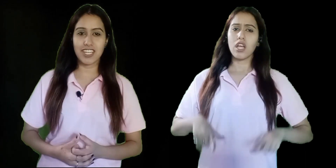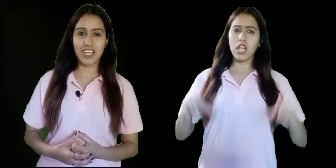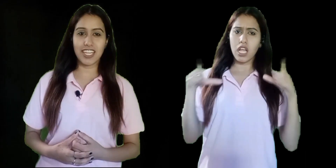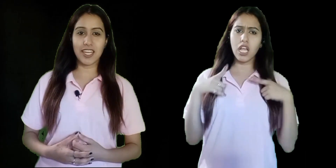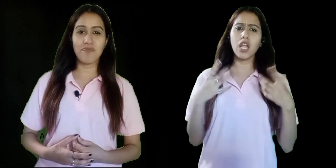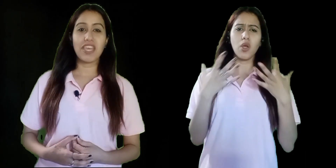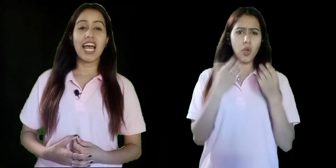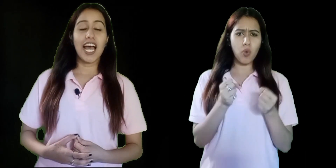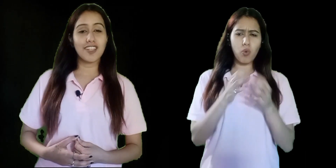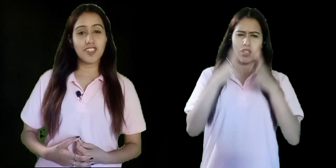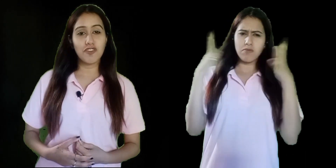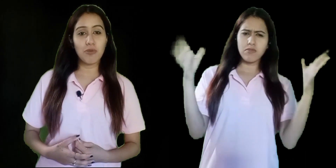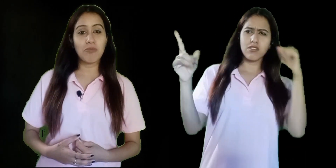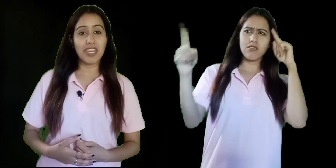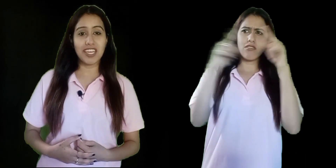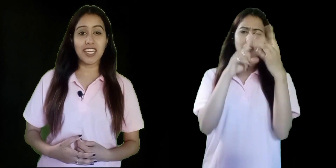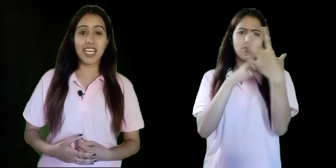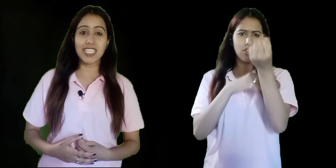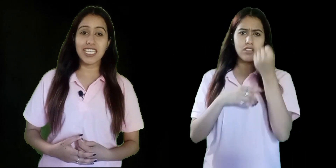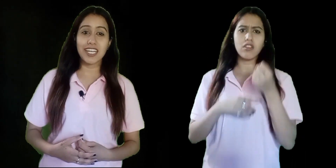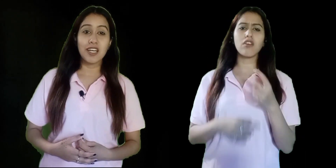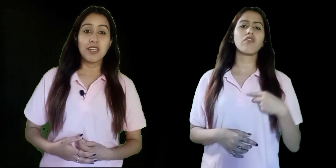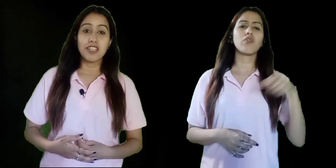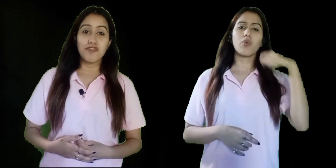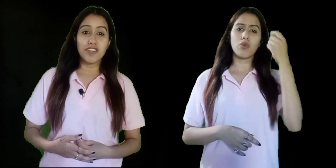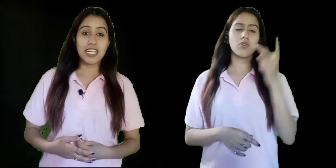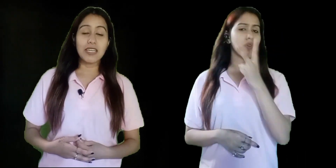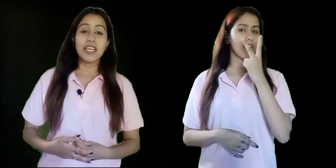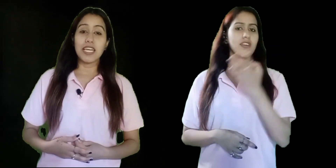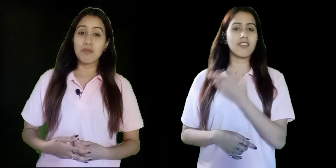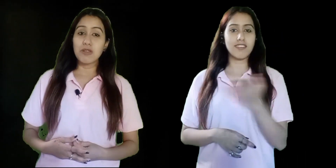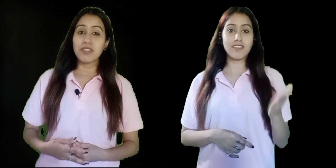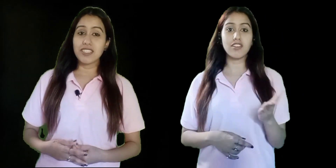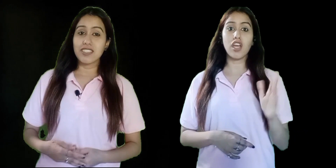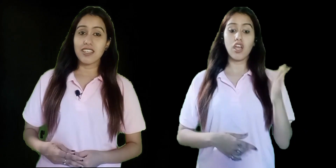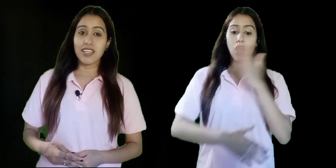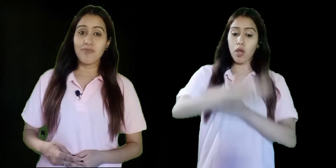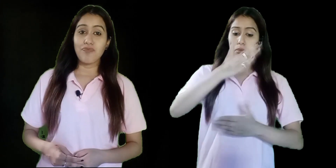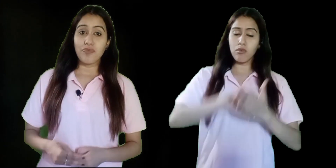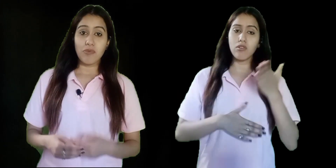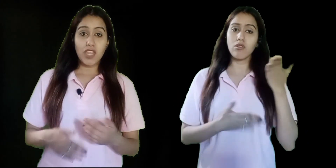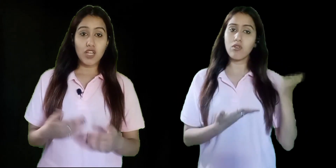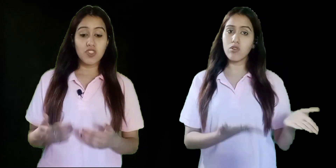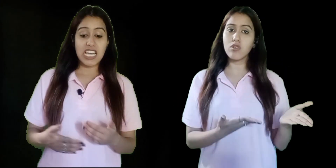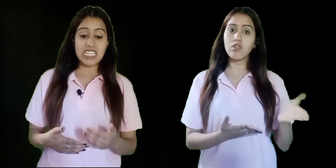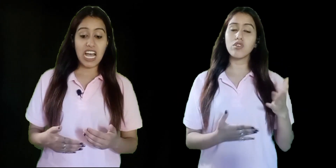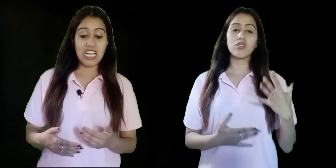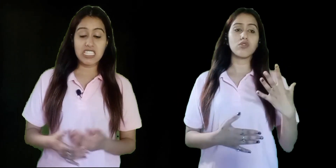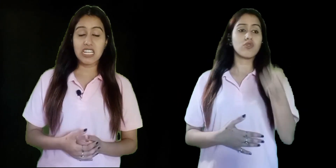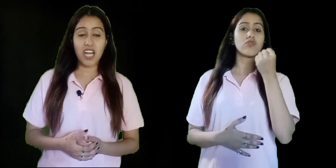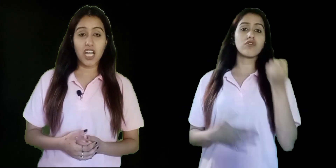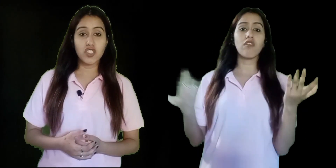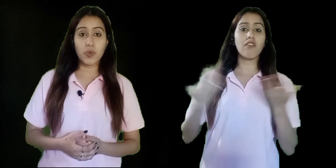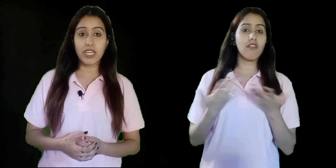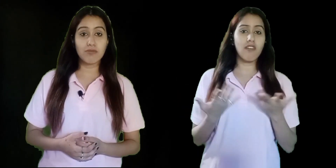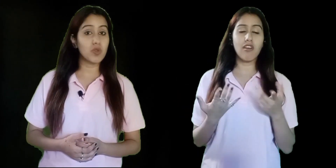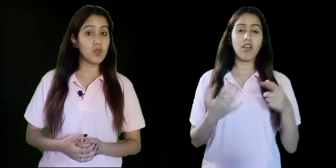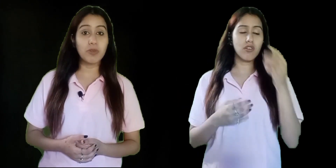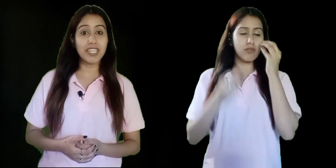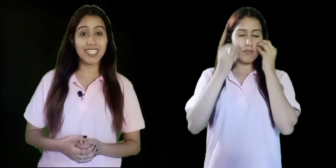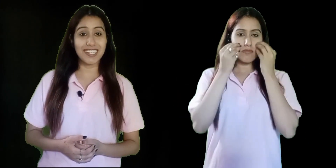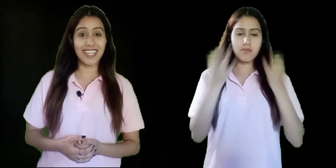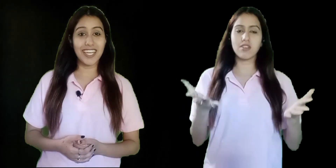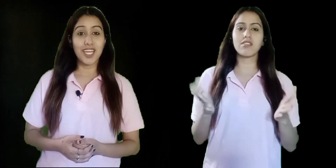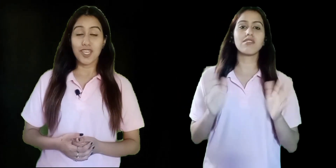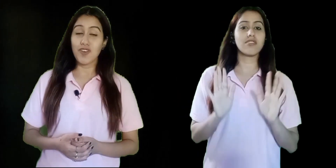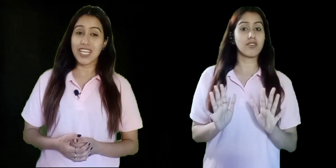अचीव करना चाहते हैं। आज की वीडियो में हम देखेंगे कैसे एक डिफरेंटली एबल पर्सन ने कुछ ऐसा हासिल करा जो कि हम सोच